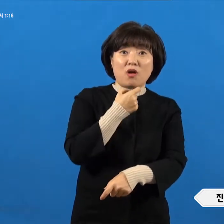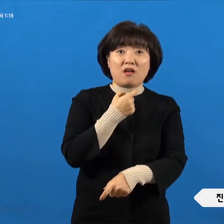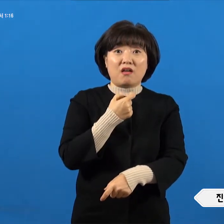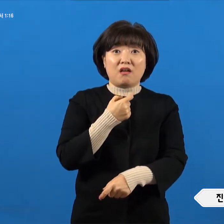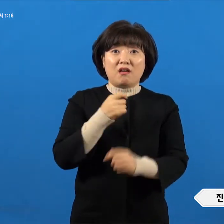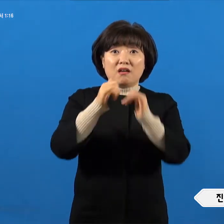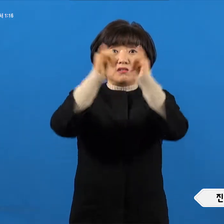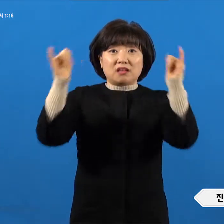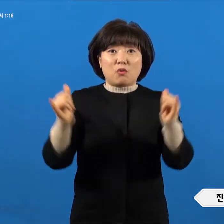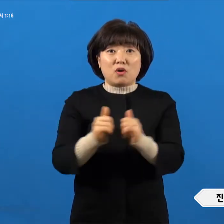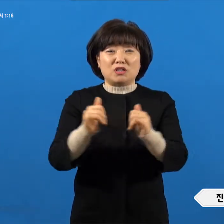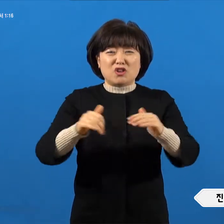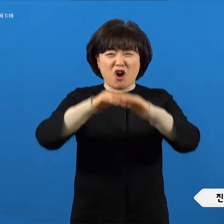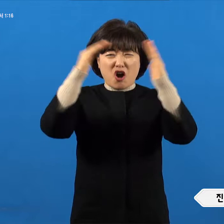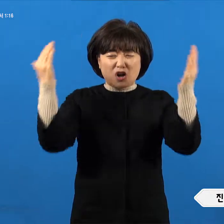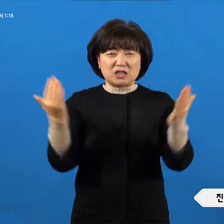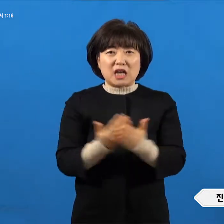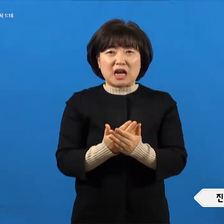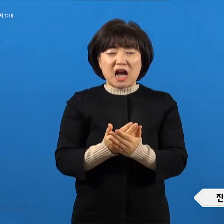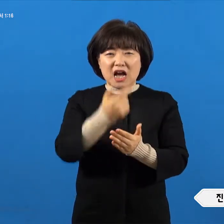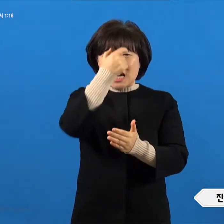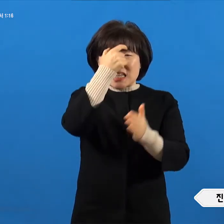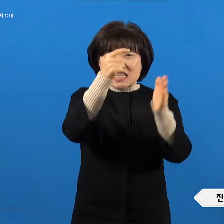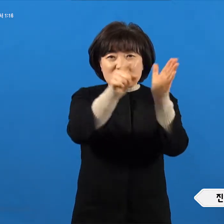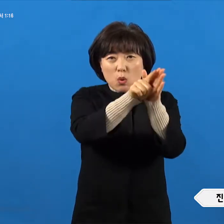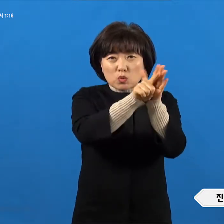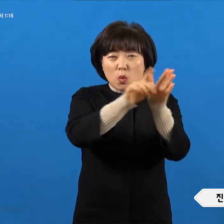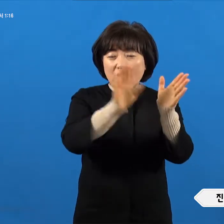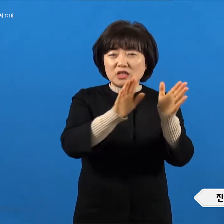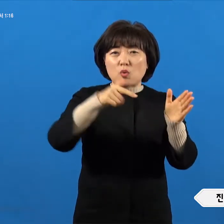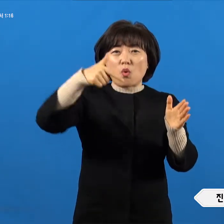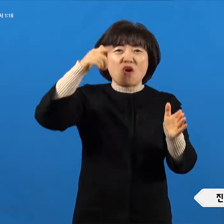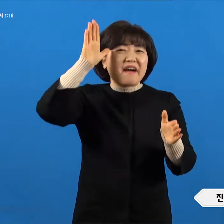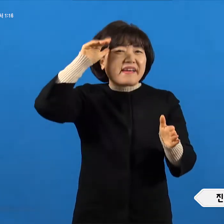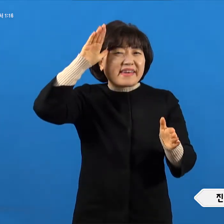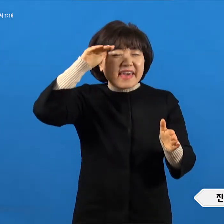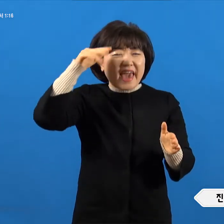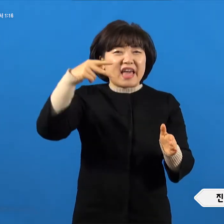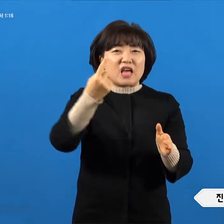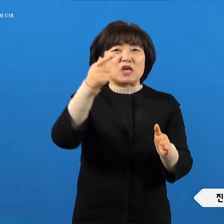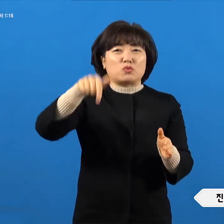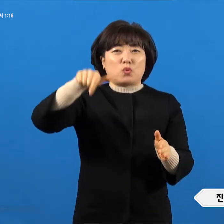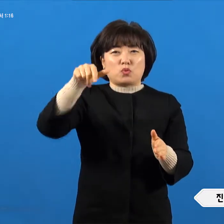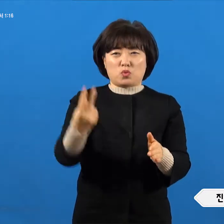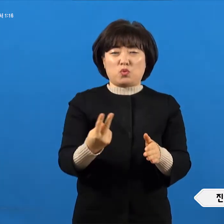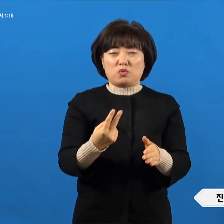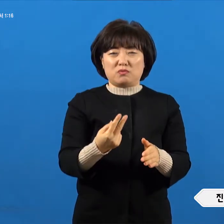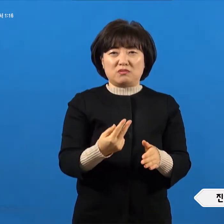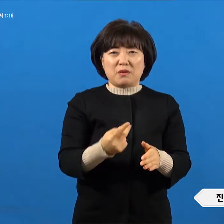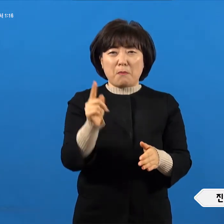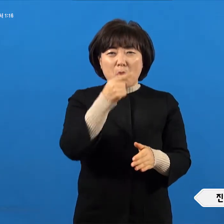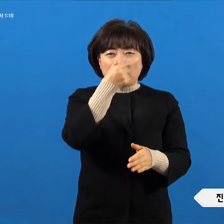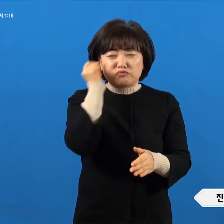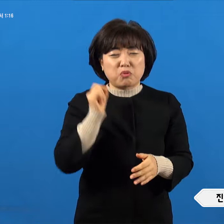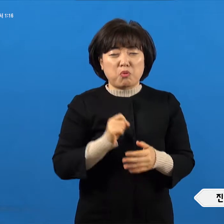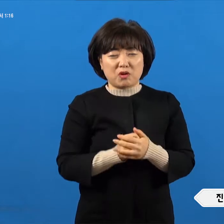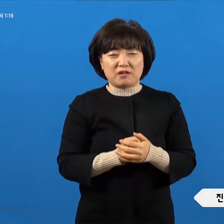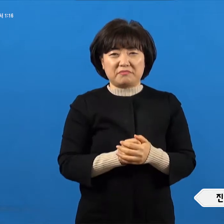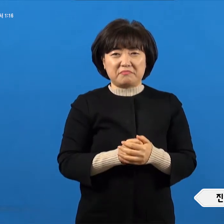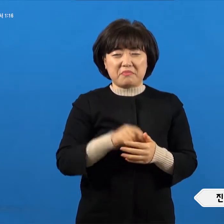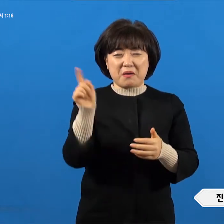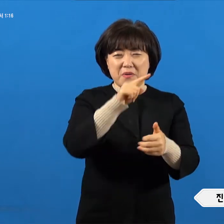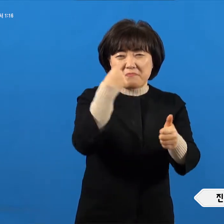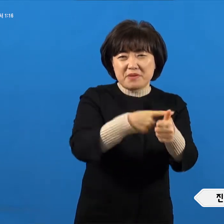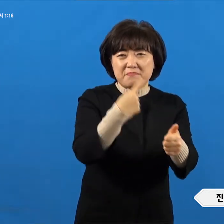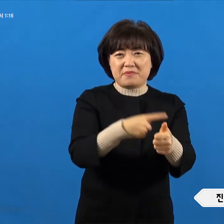전체의 분위기가 개독교라고 이야기하면서 뭔가 독단적이고 부족한 기독교에 대한 조소와 비판이